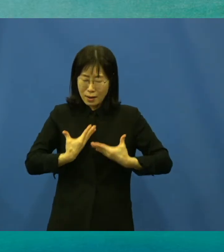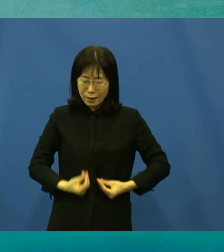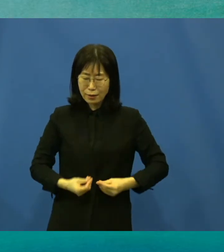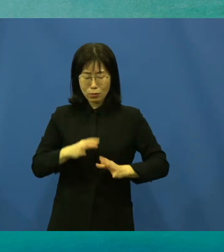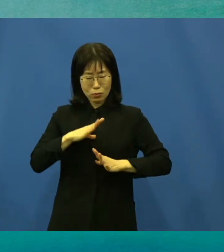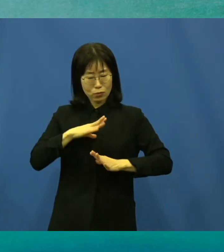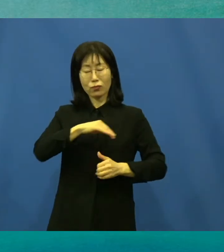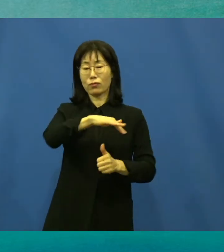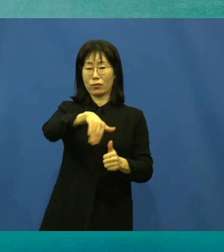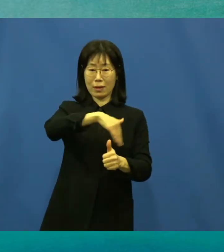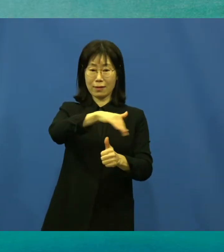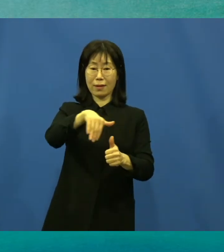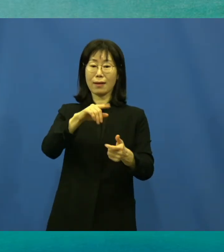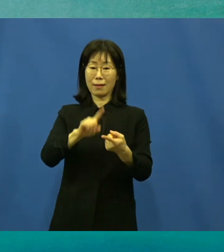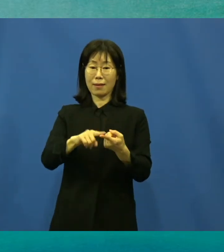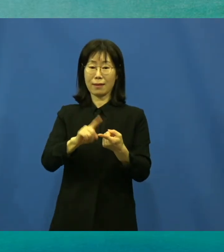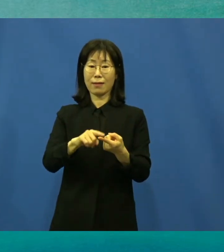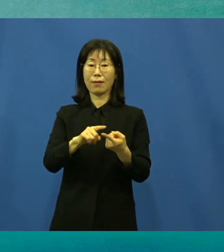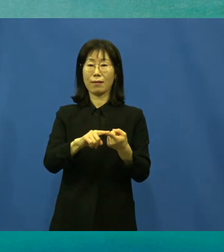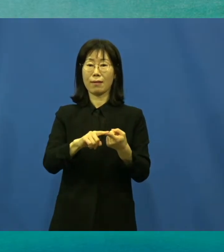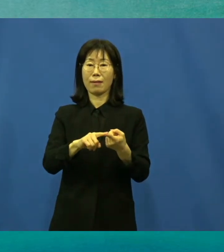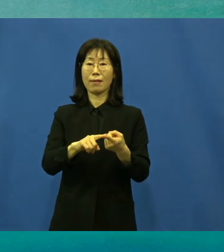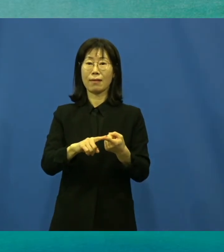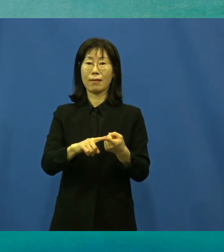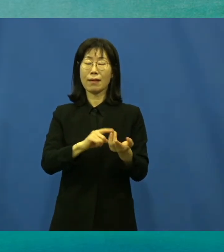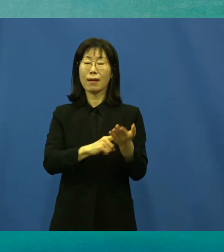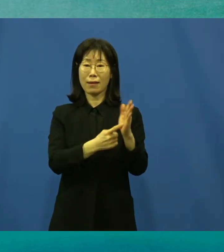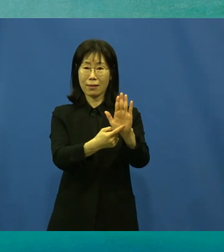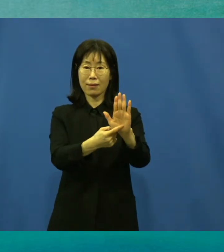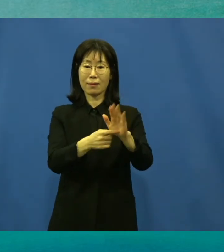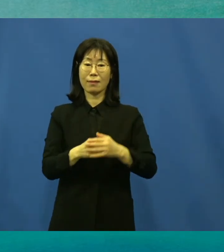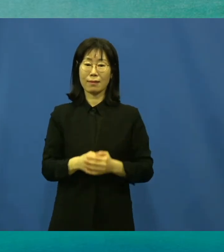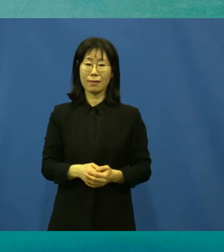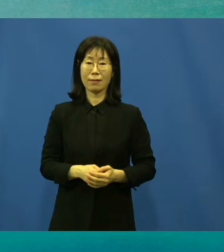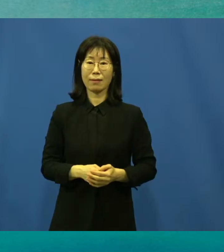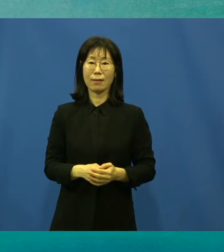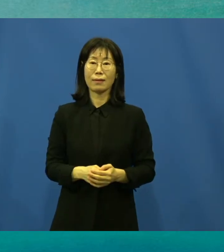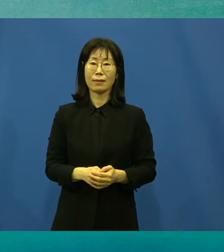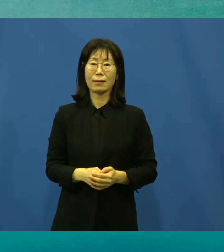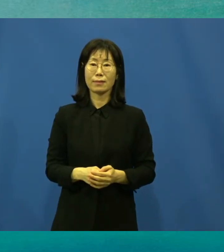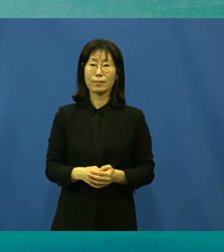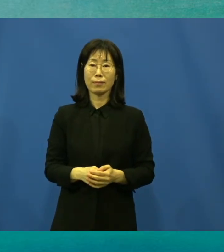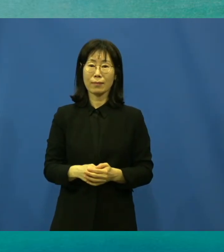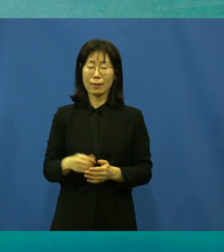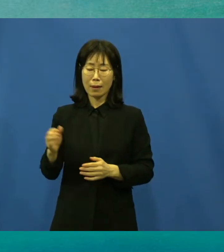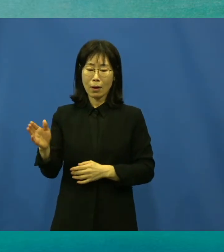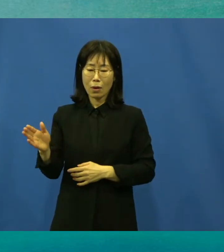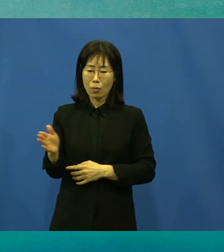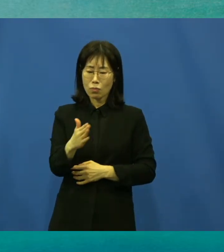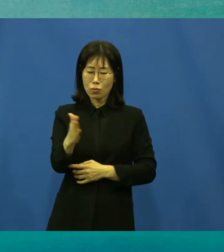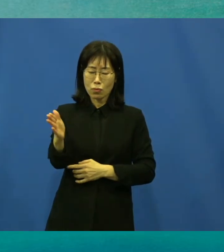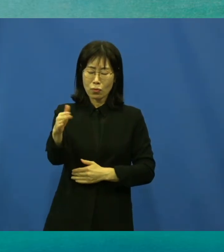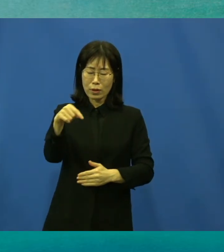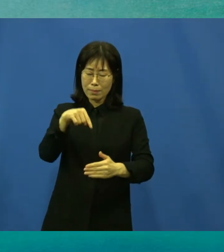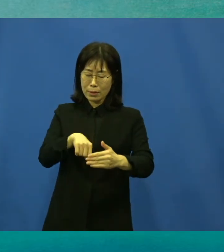있다는 것을 알려주고 있는 것입니다. 도무지 빠져나갈 수 없는 완벽한 이 절망적인 상태.